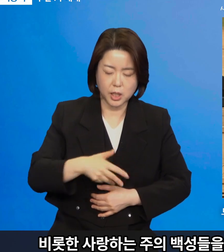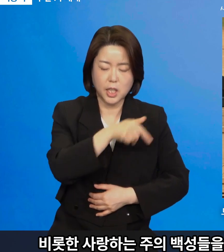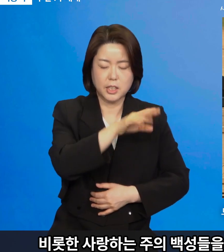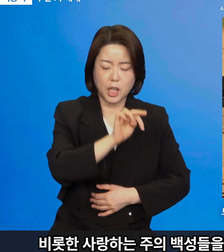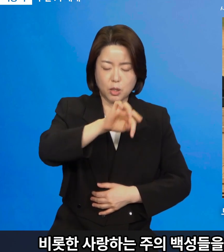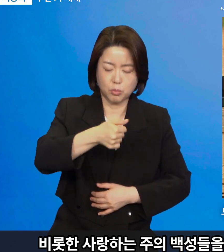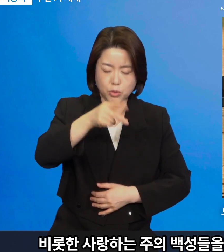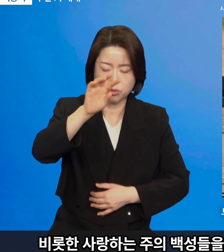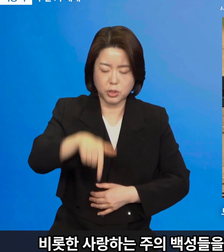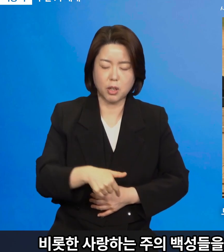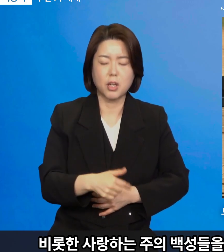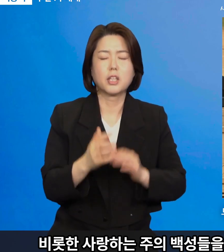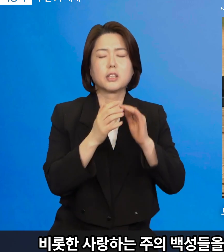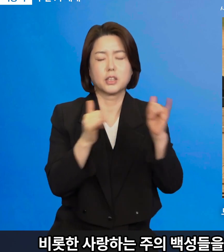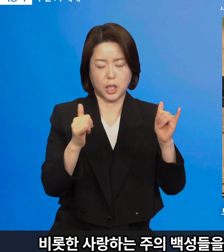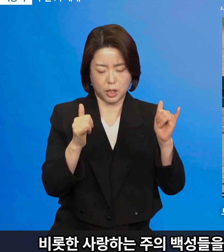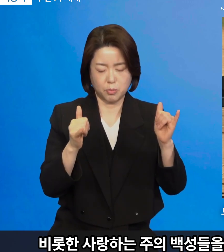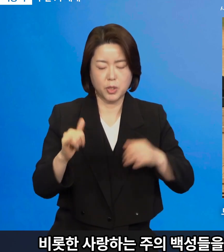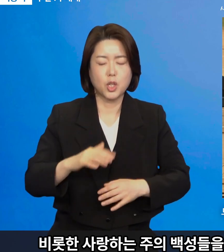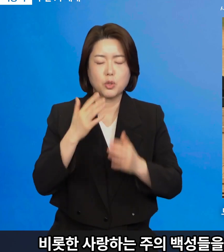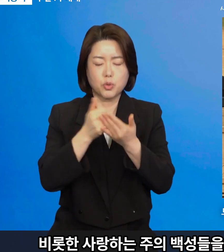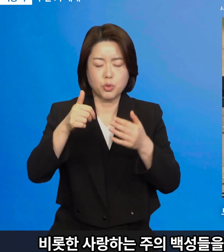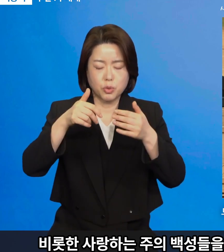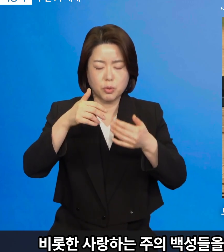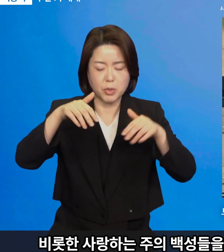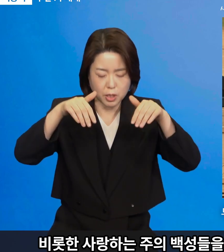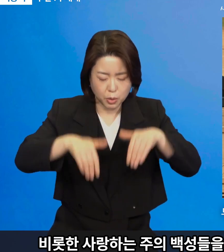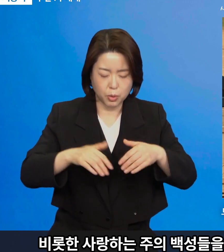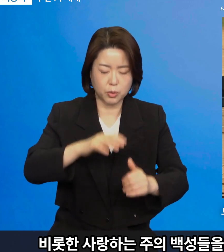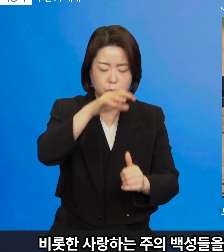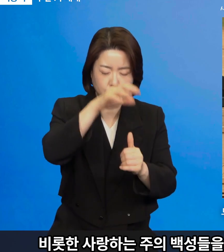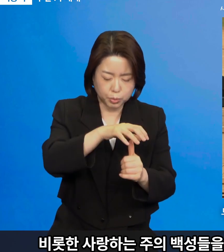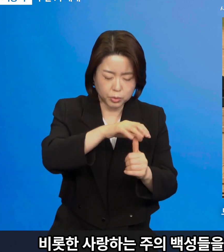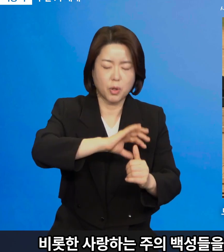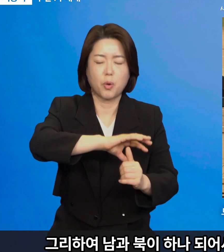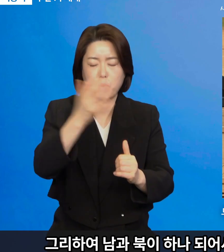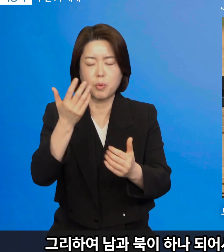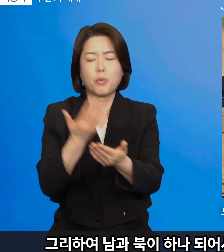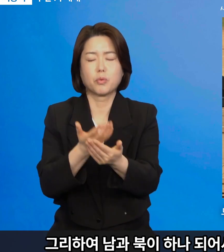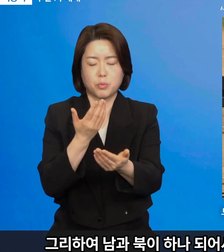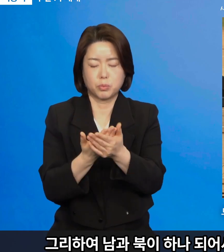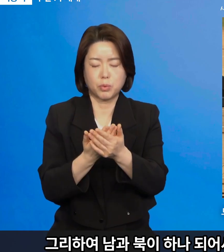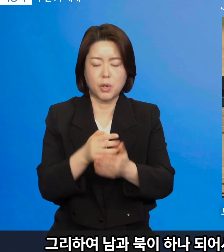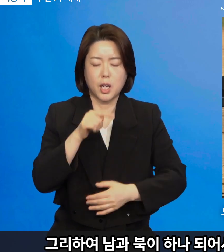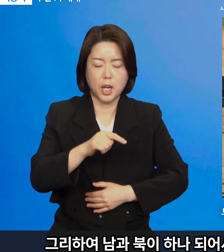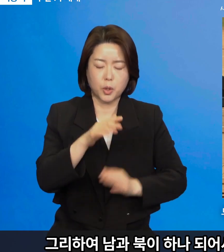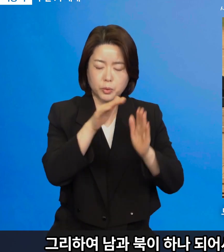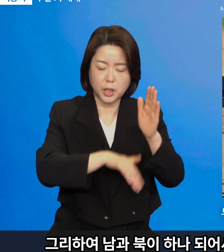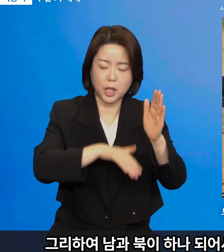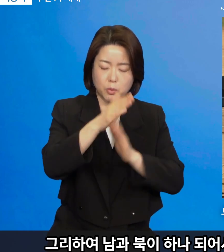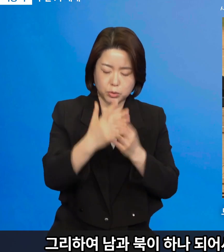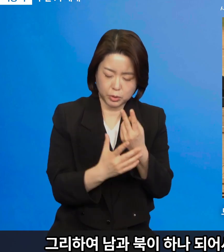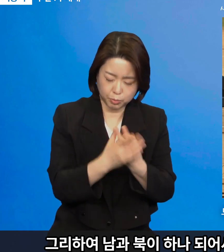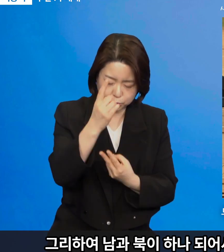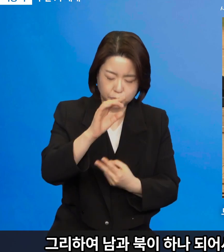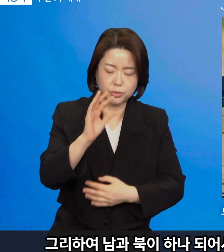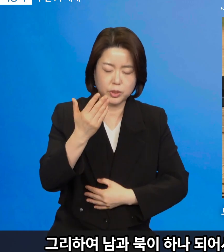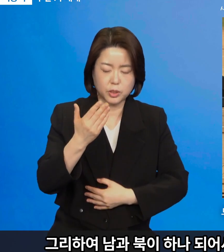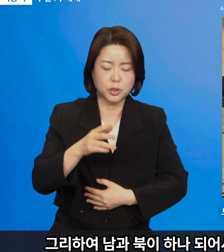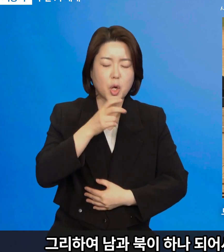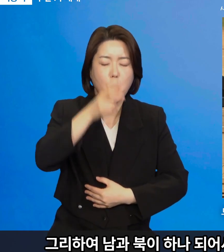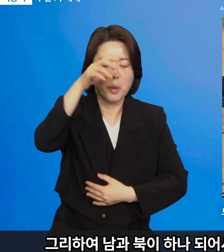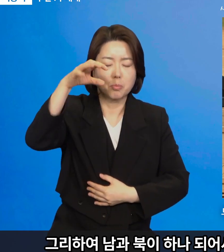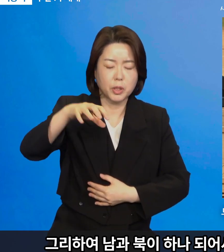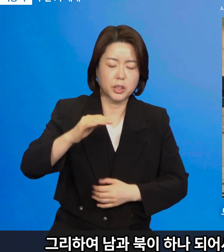집사님 비롯한 사랑하는 주의 백성들을 주여 속히 해방시켜 주시옵소서. 그리하여 하나 우리 남과 북이 하나 되어서